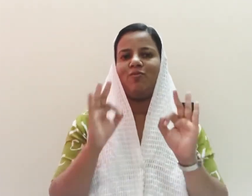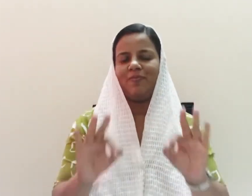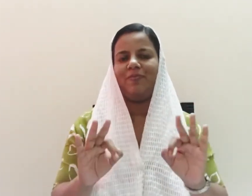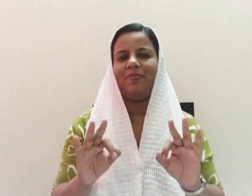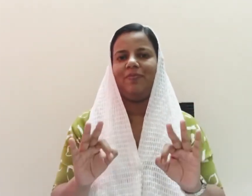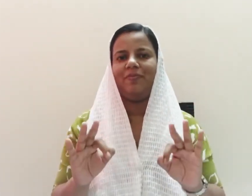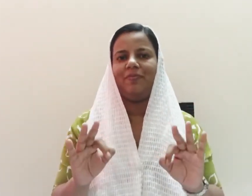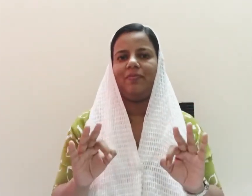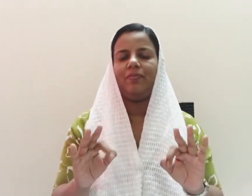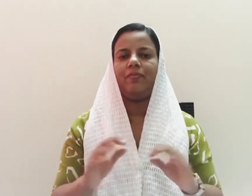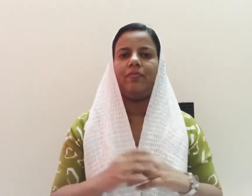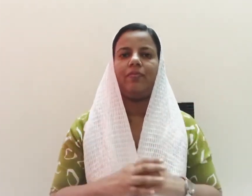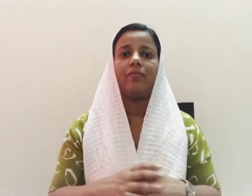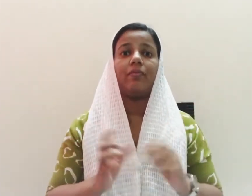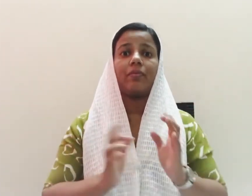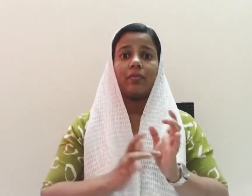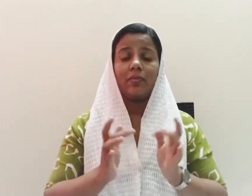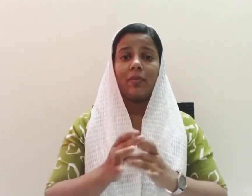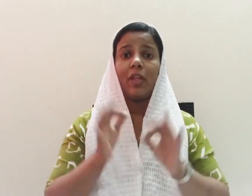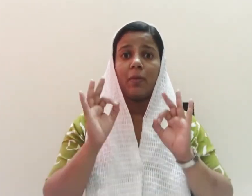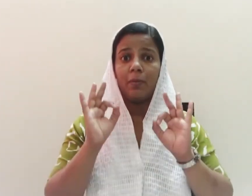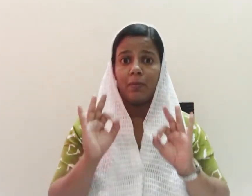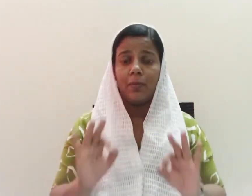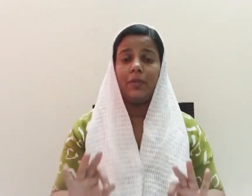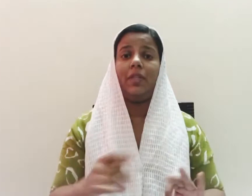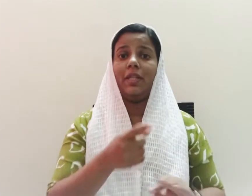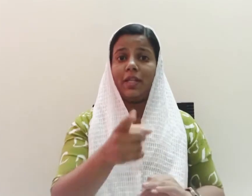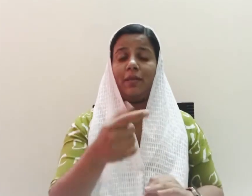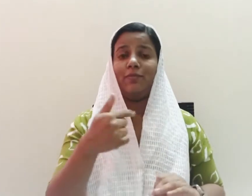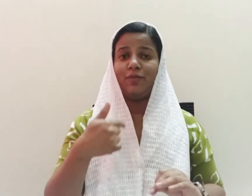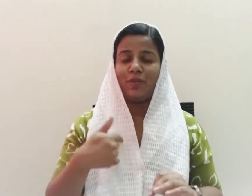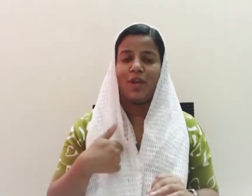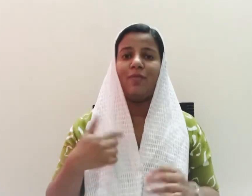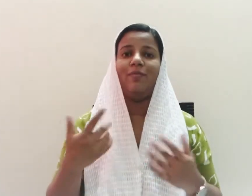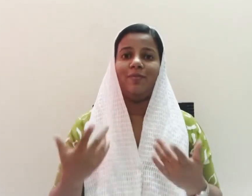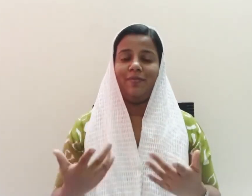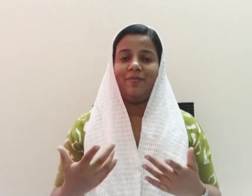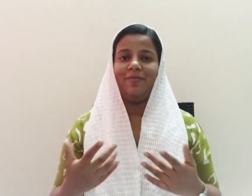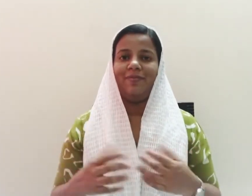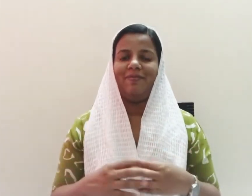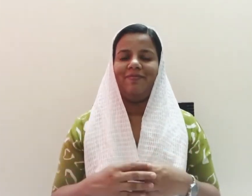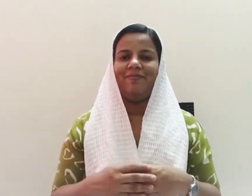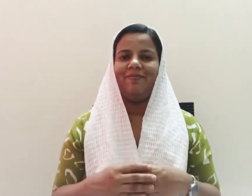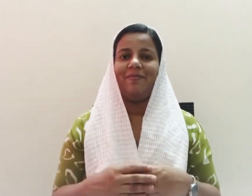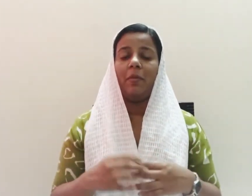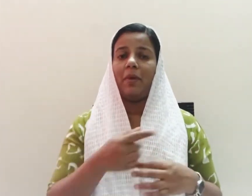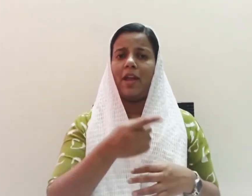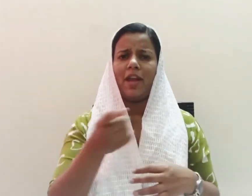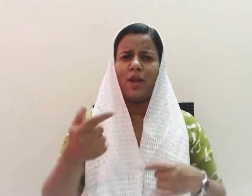മാറി. അപ്പോൾ ക്രിസ്തുവിൽ പുതുക്കം പ്രാപിച്ചിരിക്കുന്ന ഞാനും നിങ്ങളും നമ്മുടെ